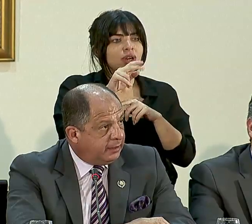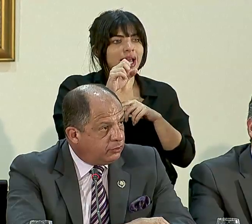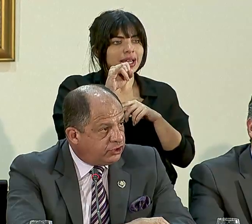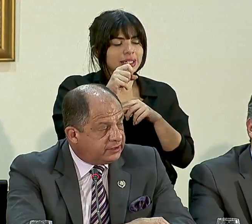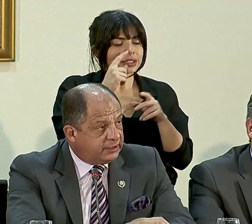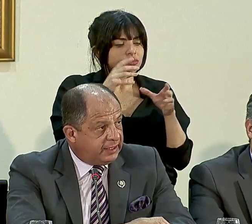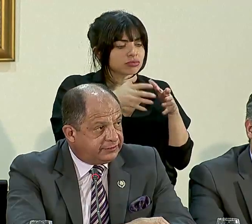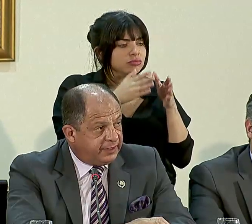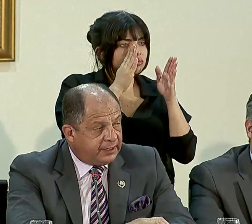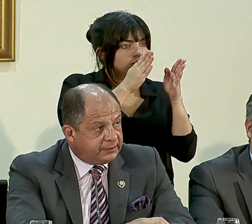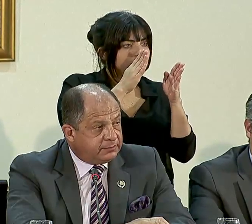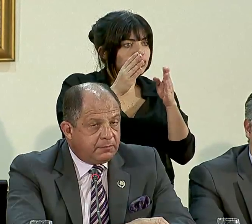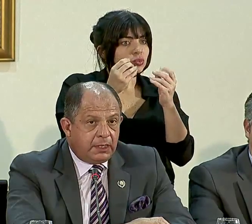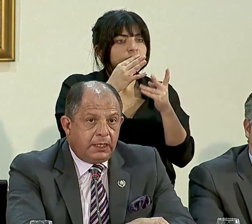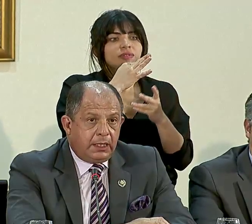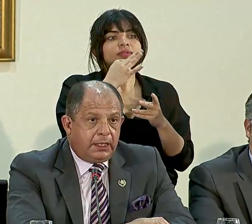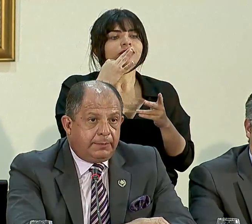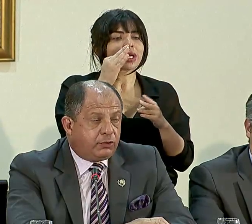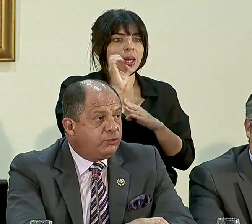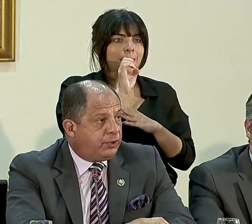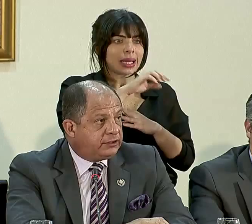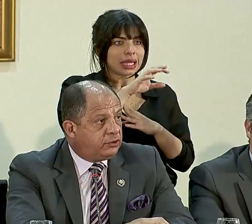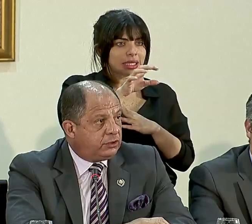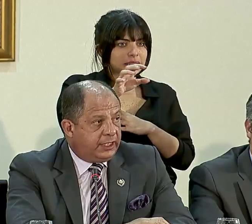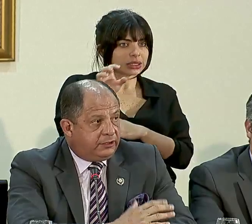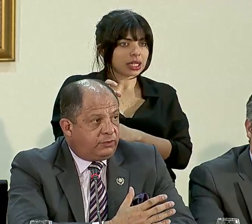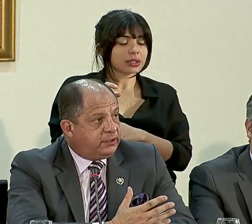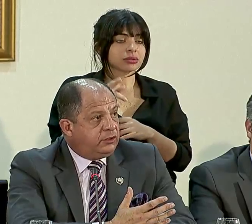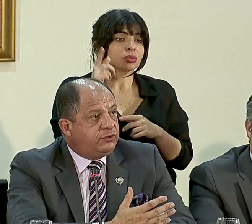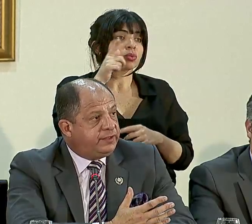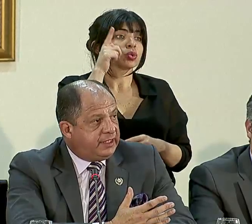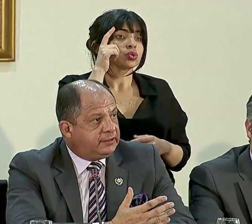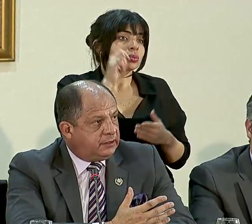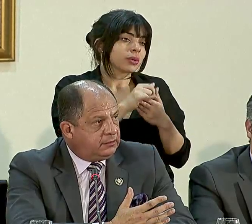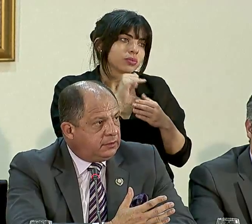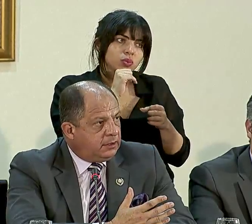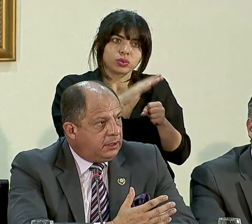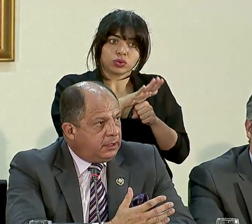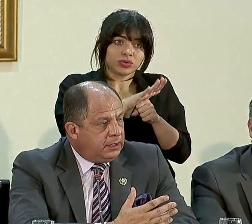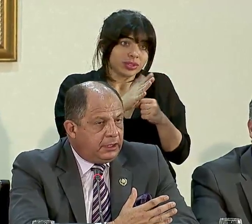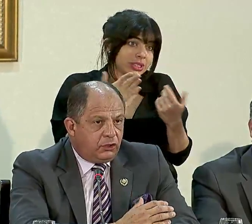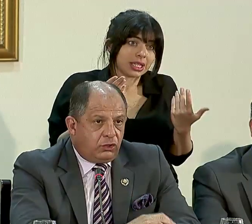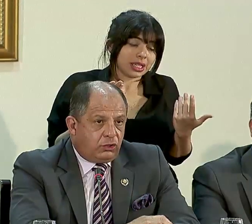emergencia en muchas de las fincas, y por supuesto que eso no ha sido suficiente,